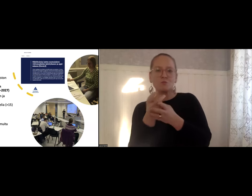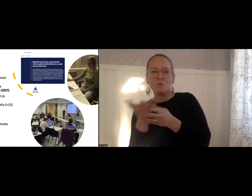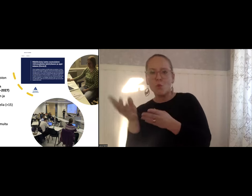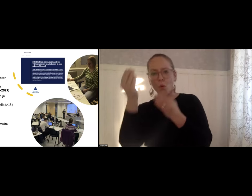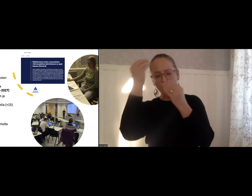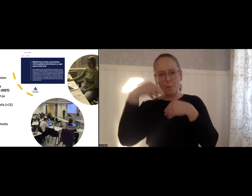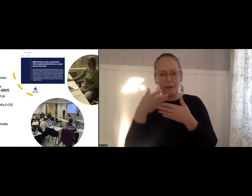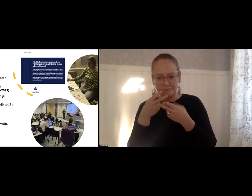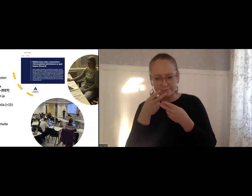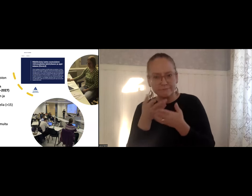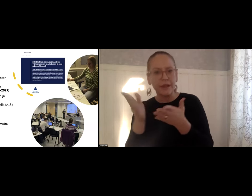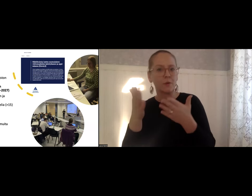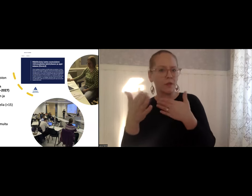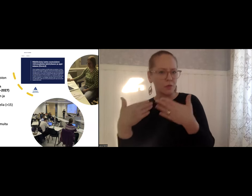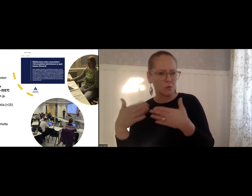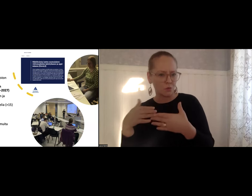maisteriohjelmassa,